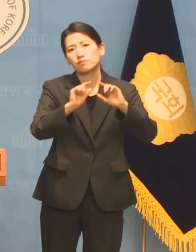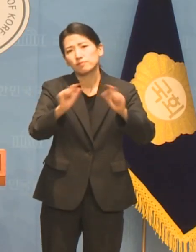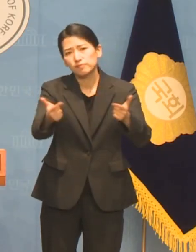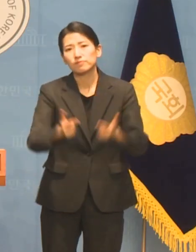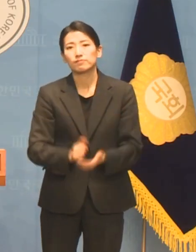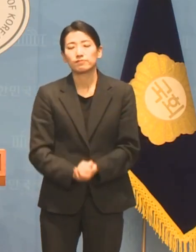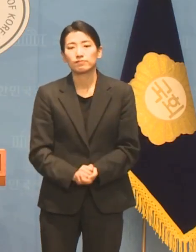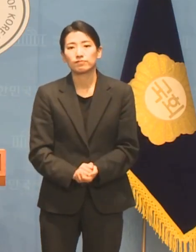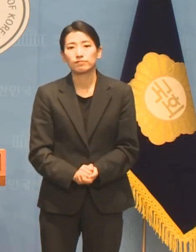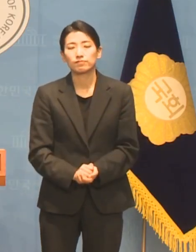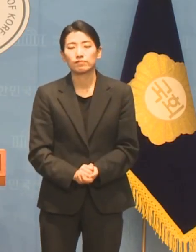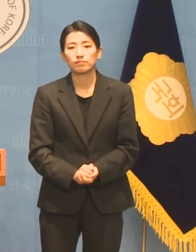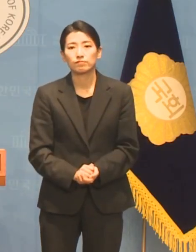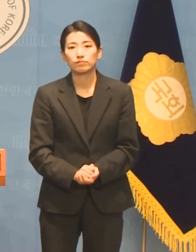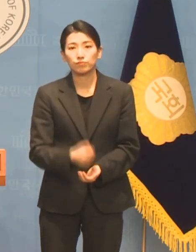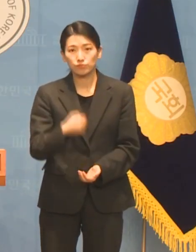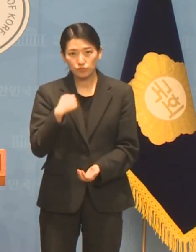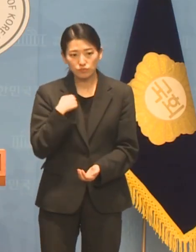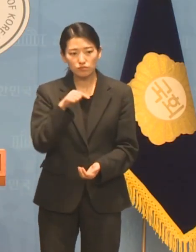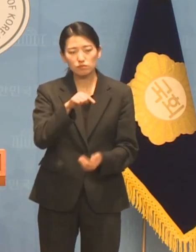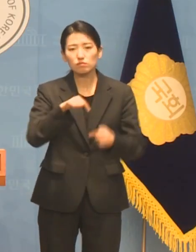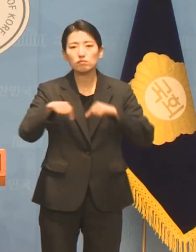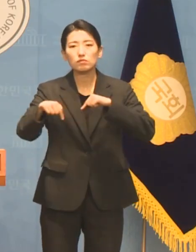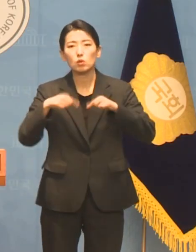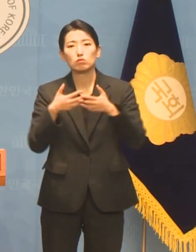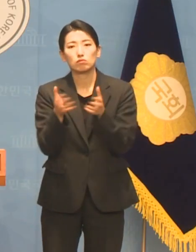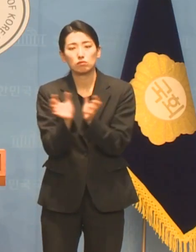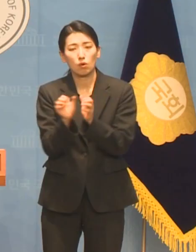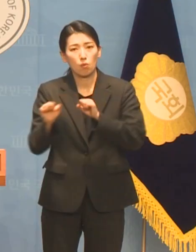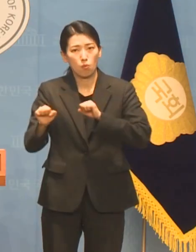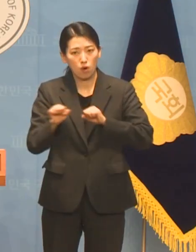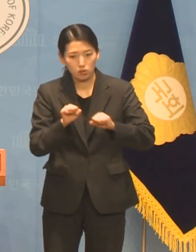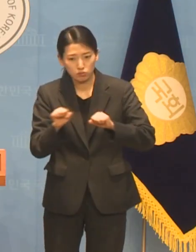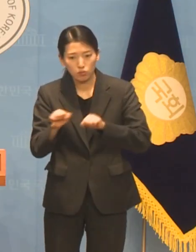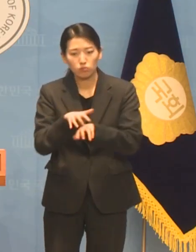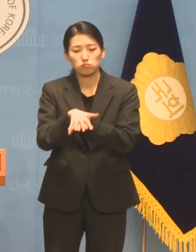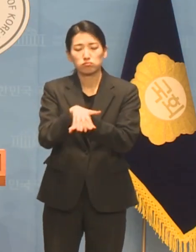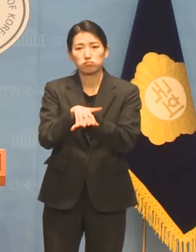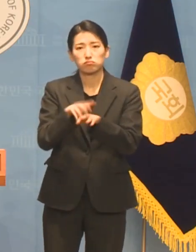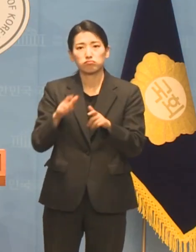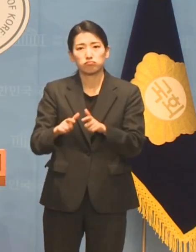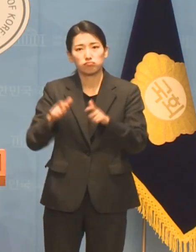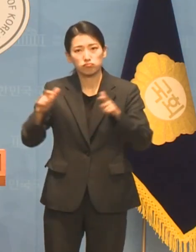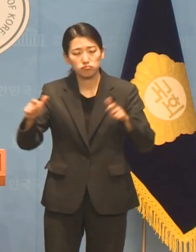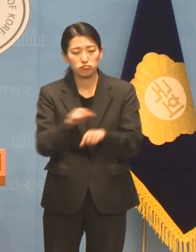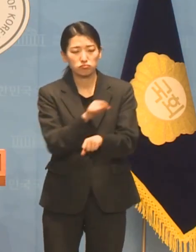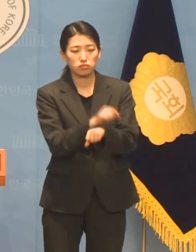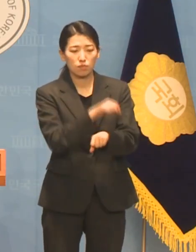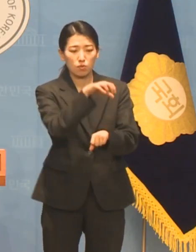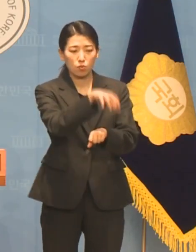등 정치 상황에 대응하기 위한 정당 활동의 일환으로 조직을 확대하고 사무 공간을 마련한